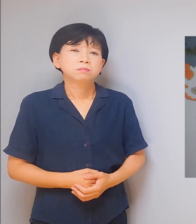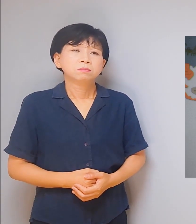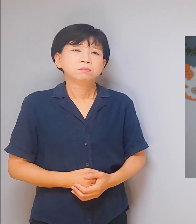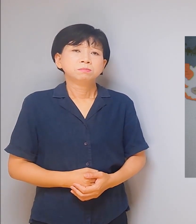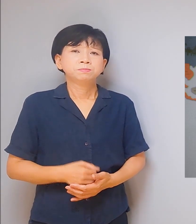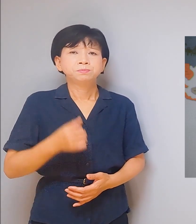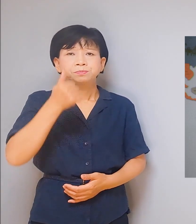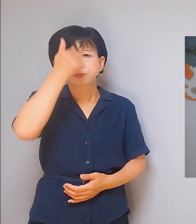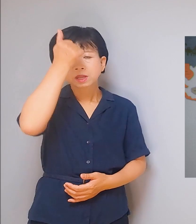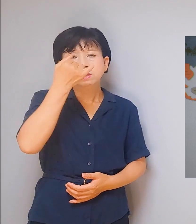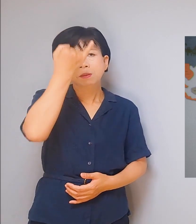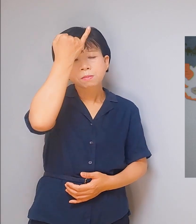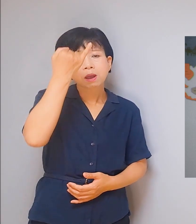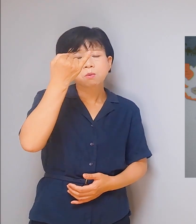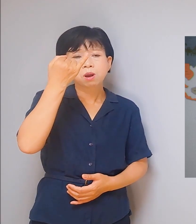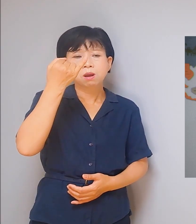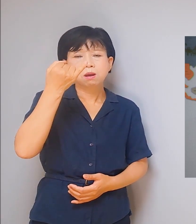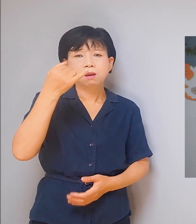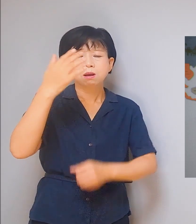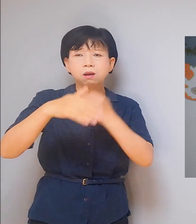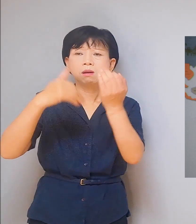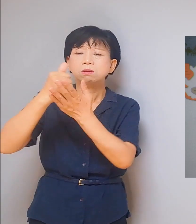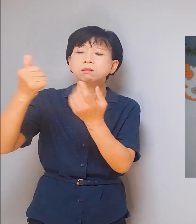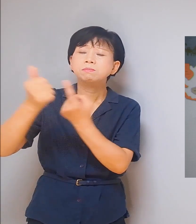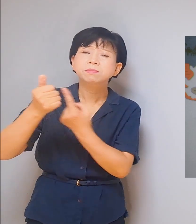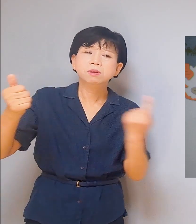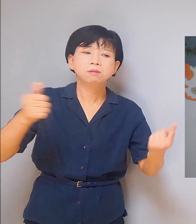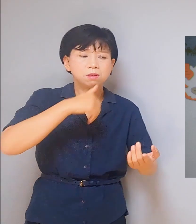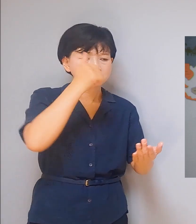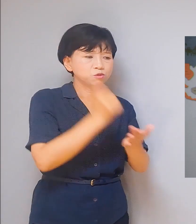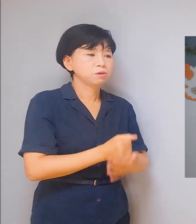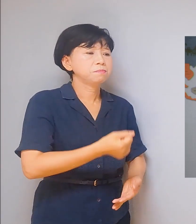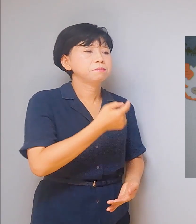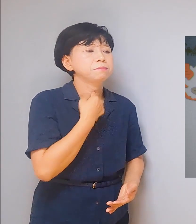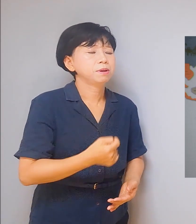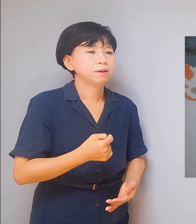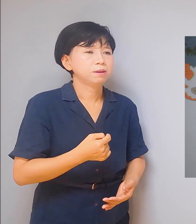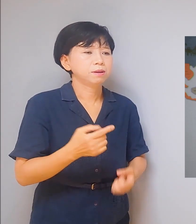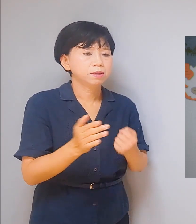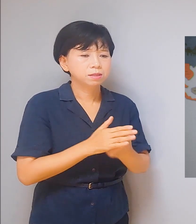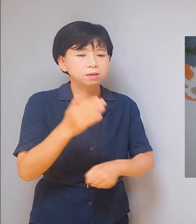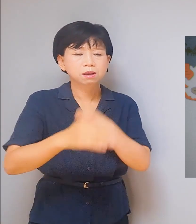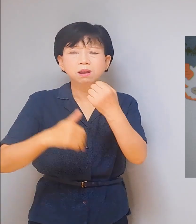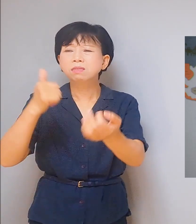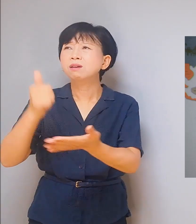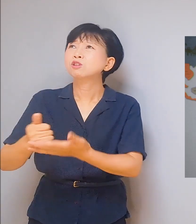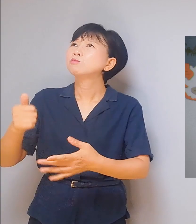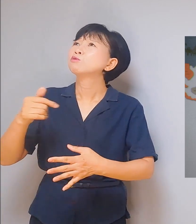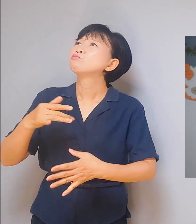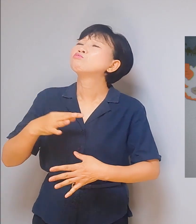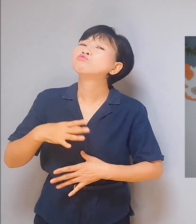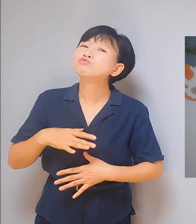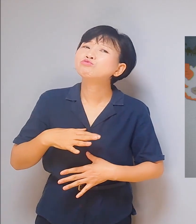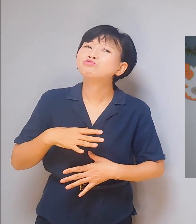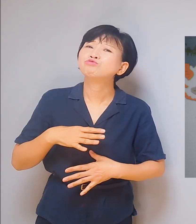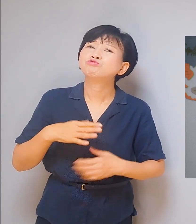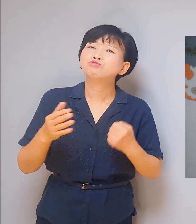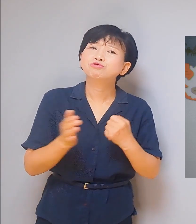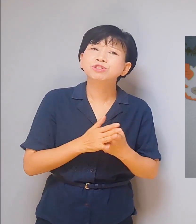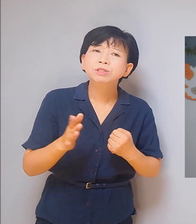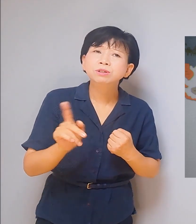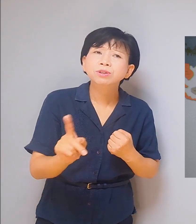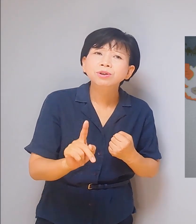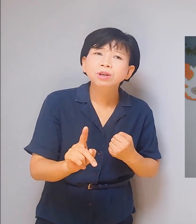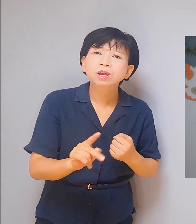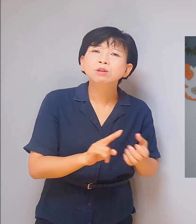하와가 하나님을 떠나 죄를 짓습니다. 그러니 하나님이 무섭죠. 하나님이 두려워서 어떻게